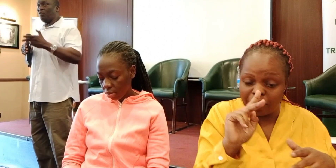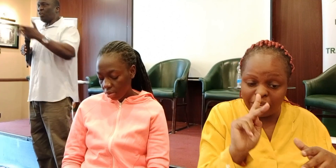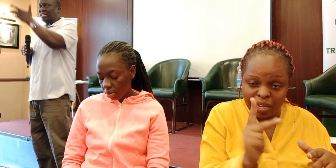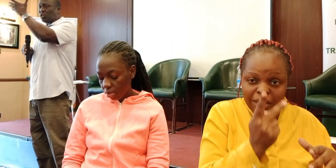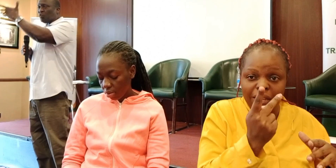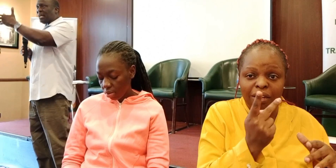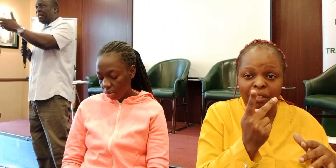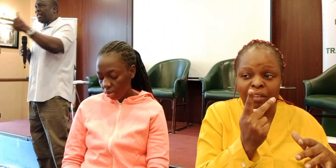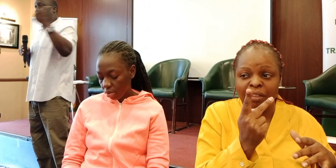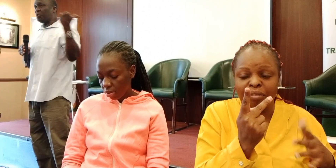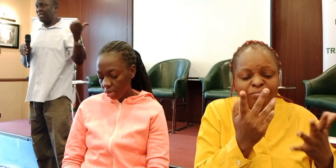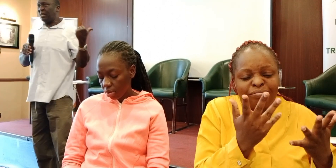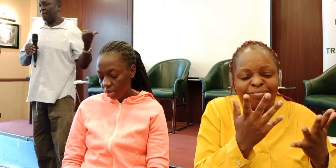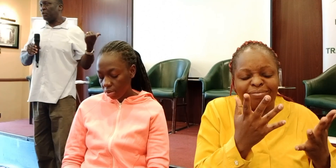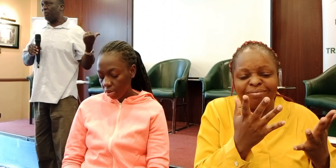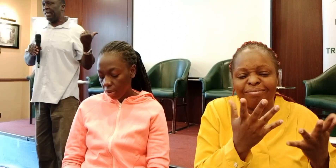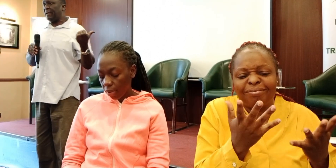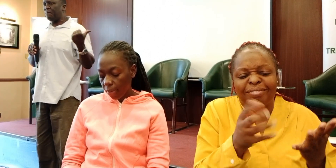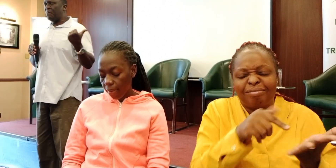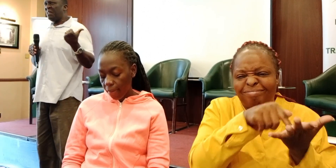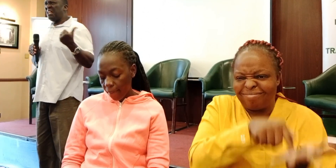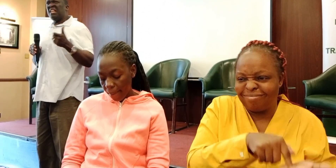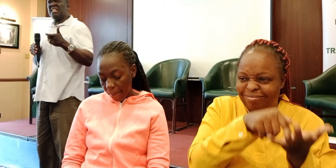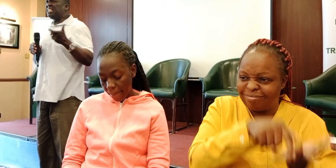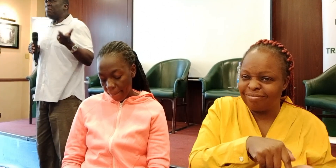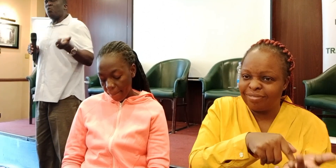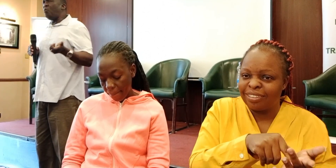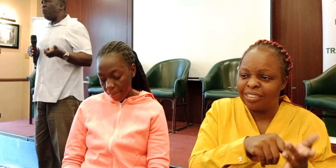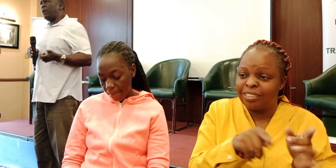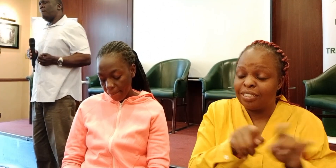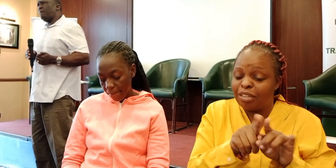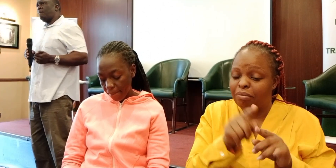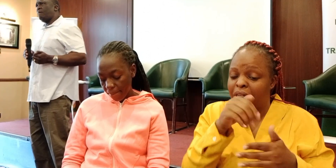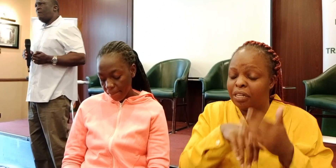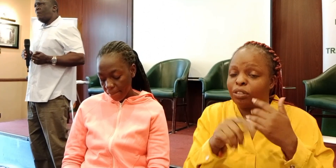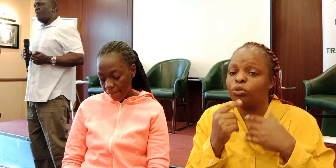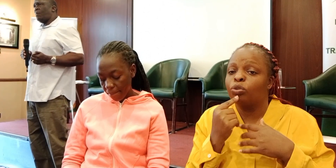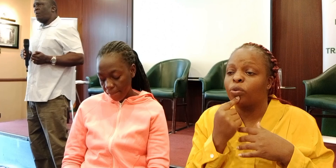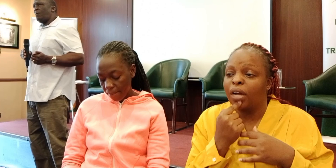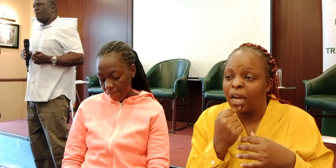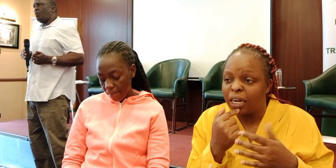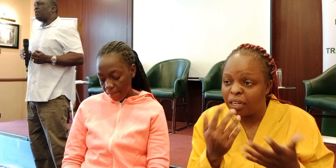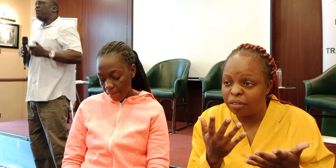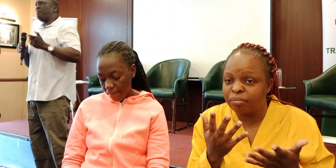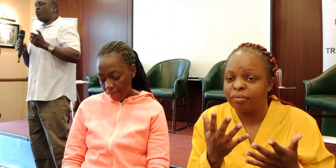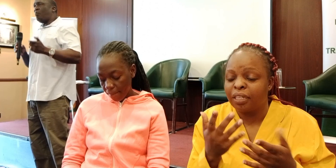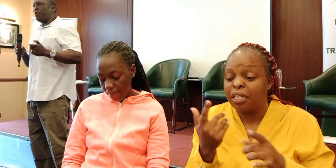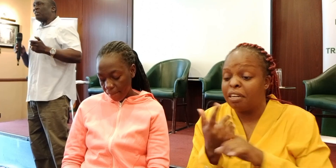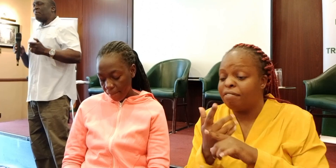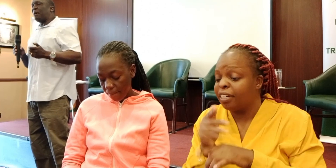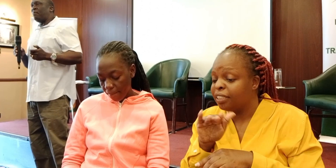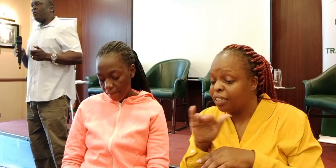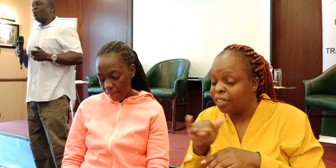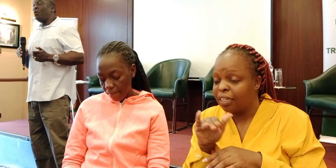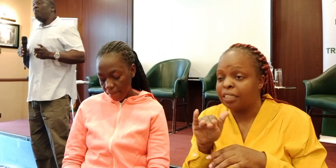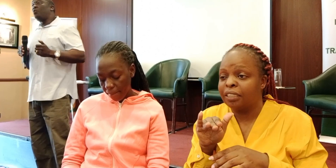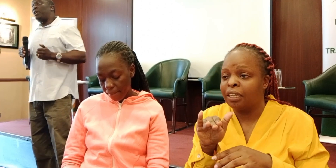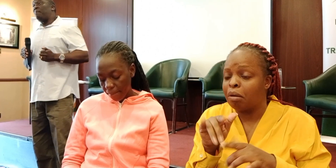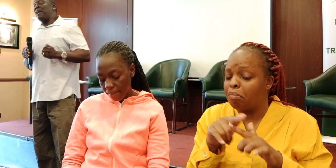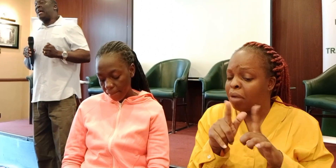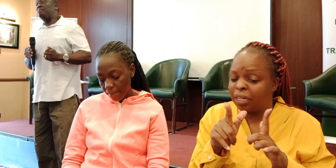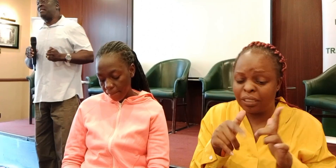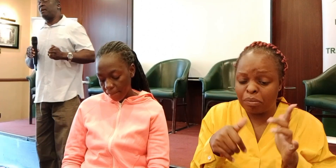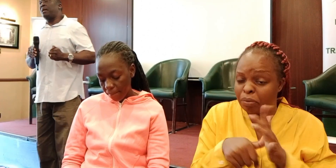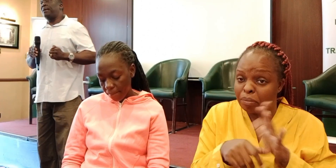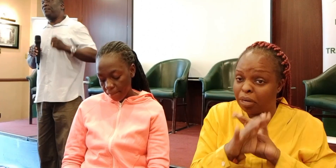wakatuharamisha, nilivyoona kikatokana na juzi hapa Somalia, na si jambo kubwa. Kwa sababu jambo kubwa ni kwa sababu mtu